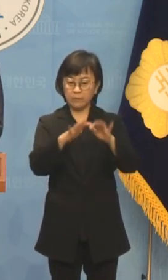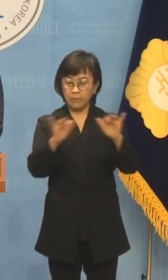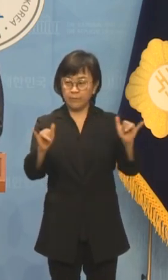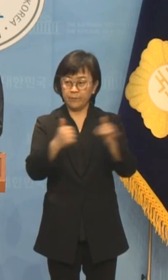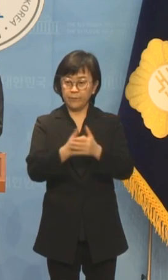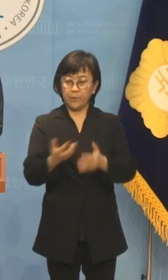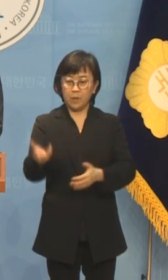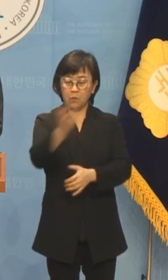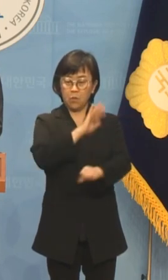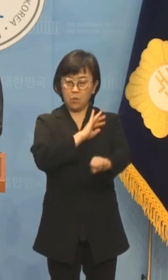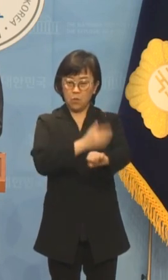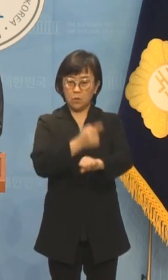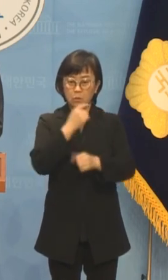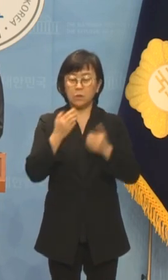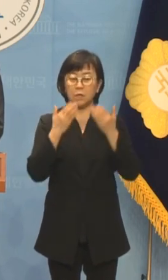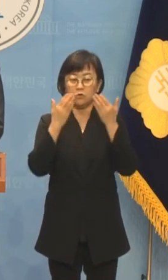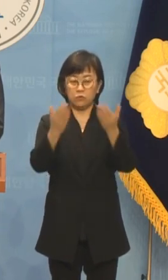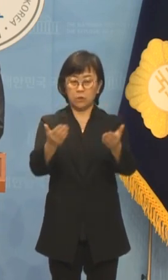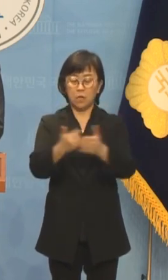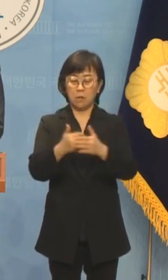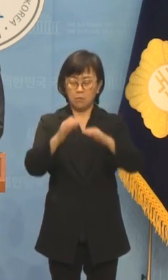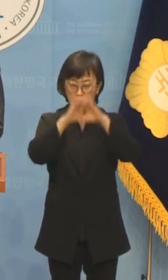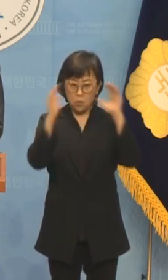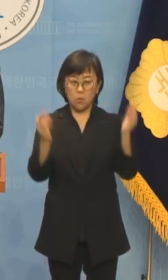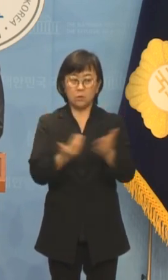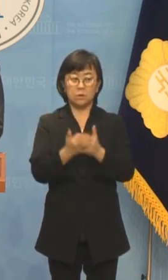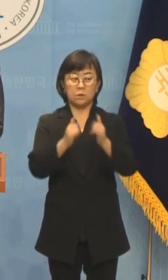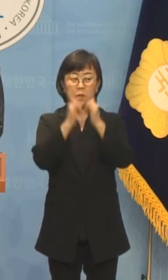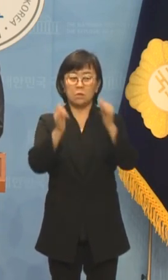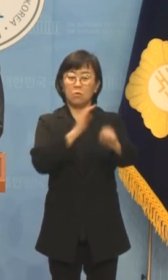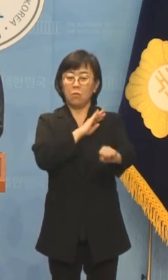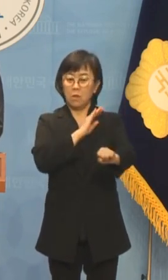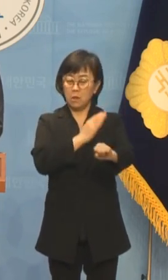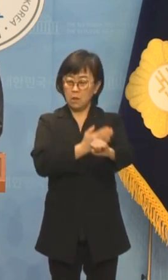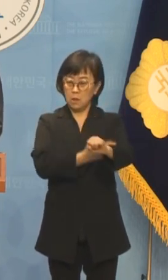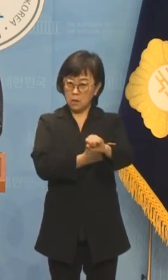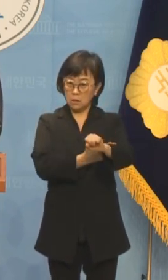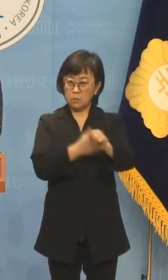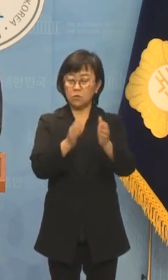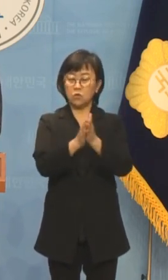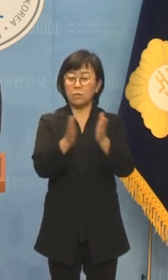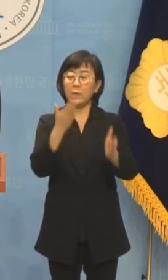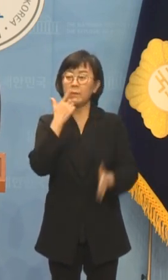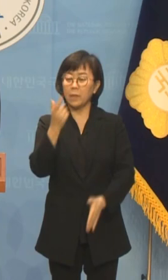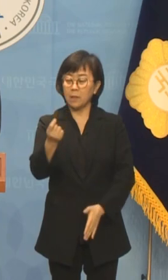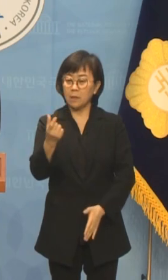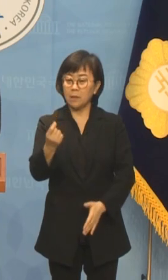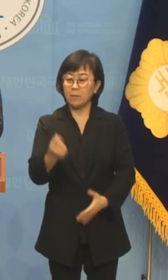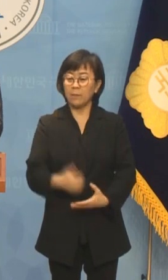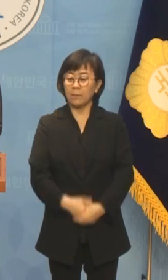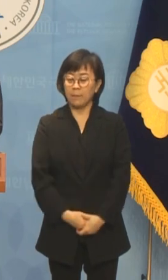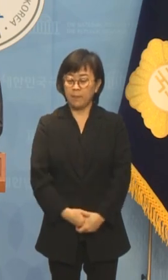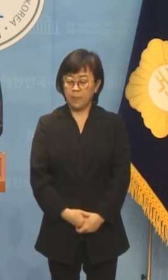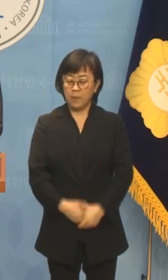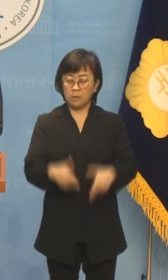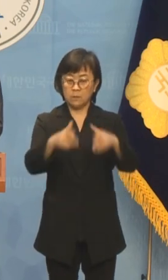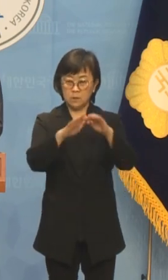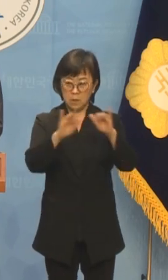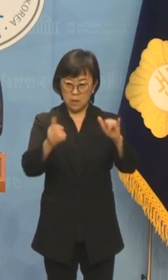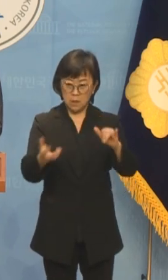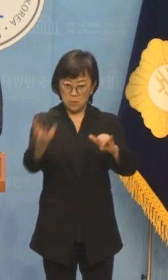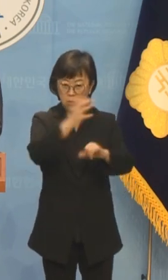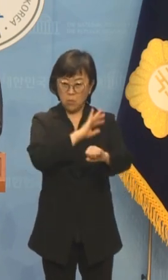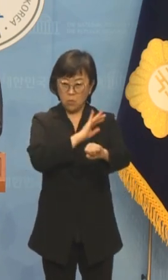장애인들에게 이동권을 보장한다는 것은 모든 사회적 권리의 출발이기도 합니다. 장애인